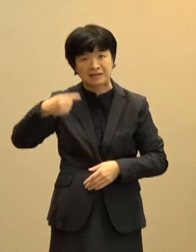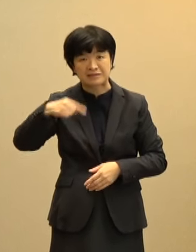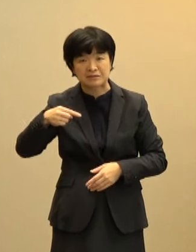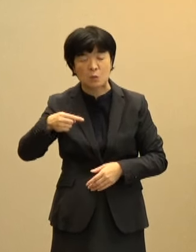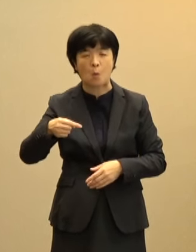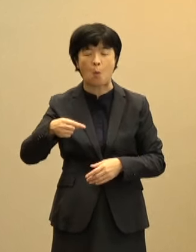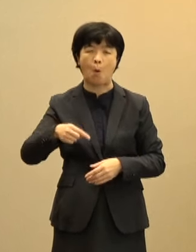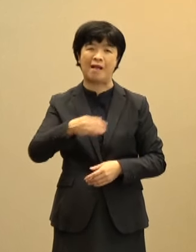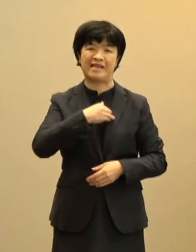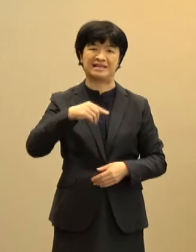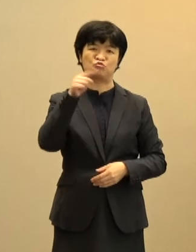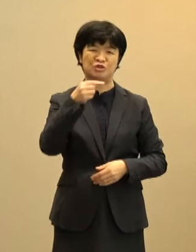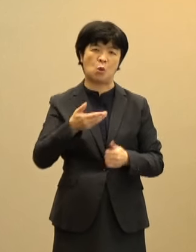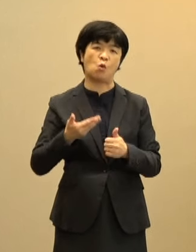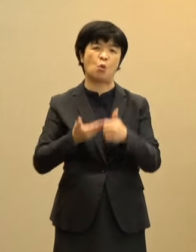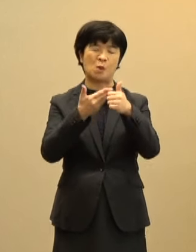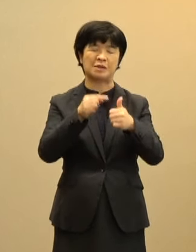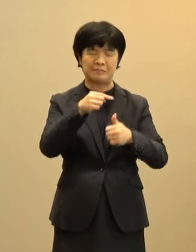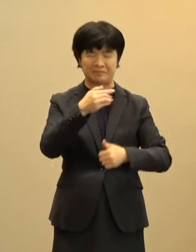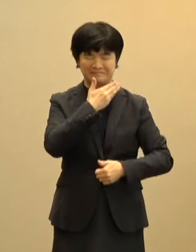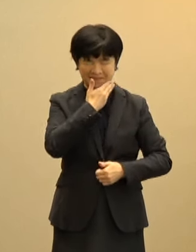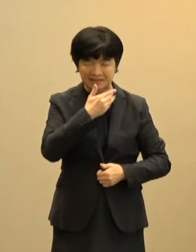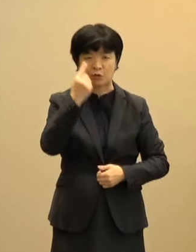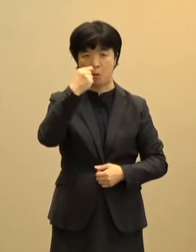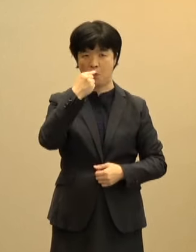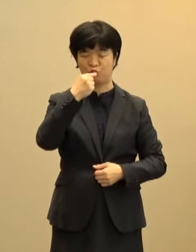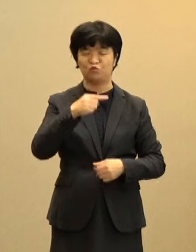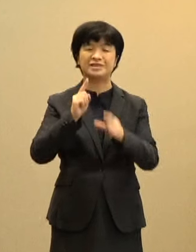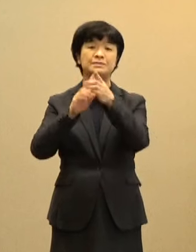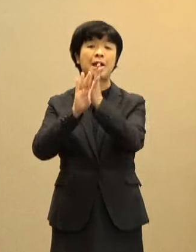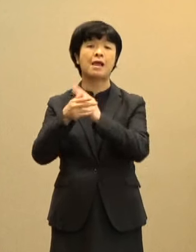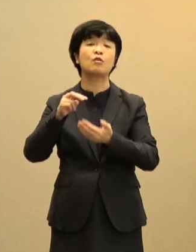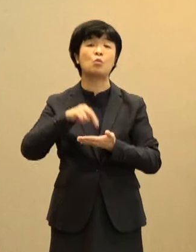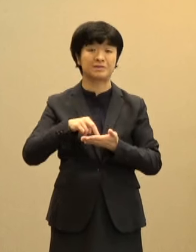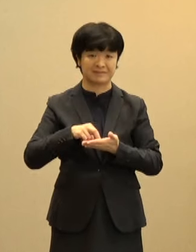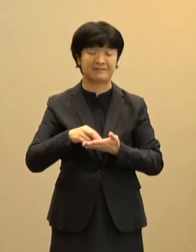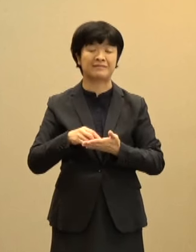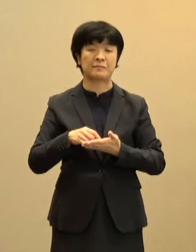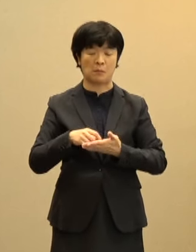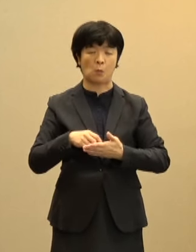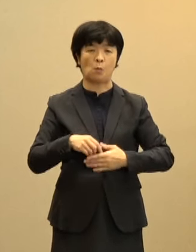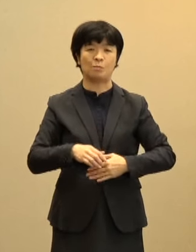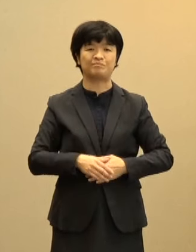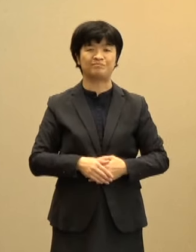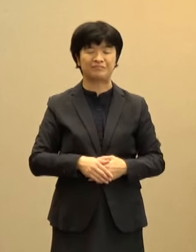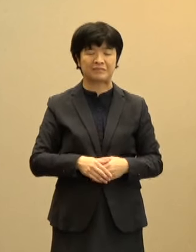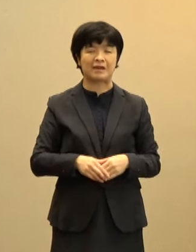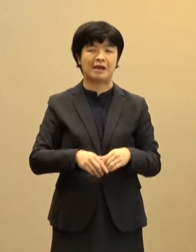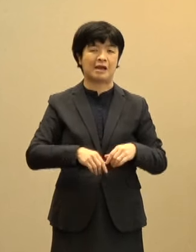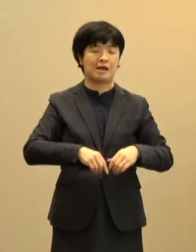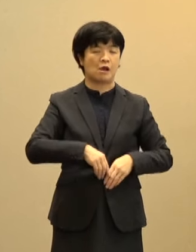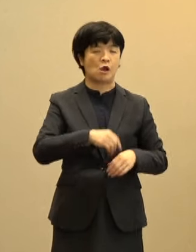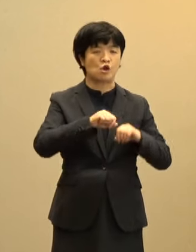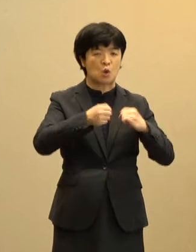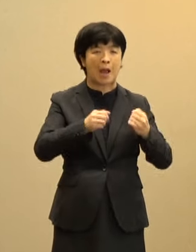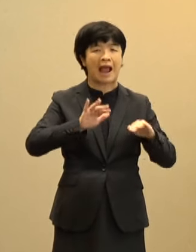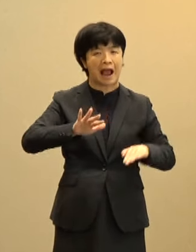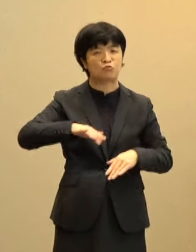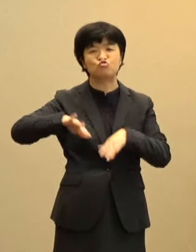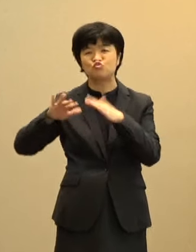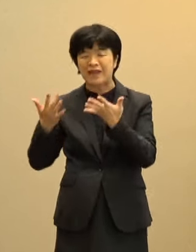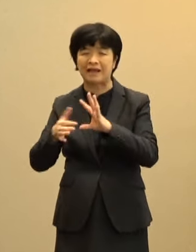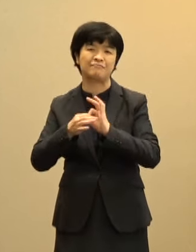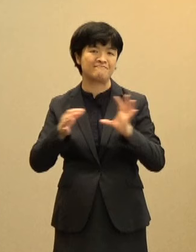これがやっぱり一番大事だというふうに思っていますので、我々県としてはですね、これは健常者であろうと障害者であろうと